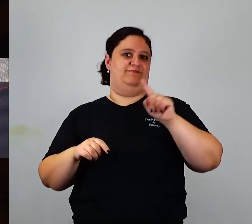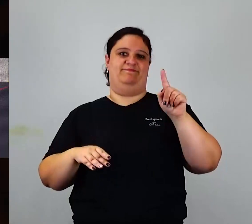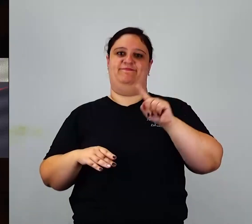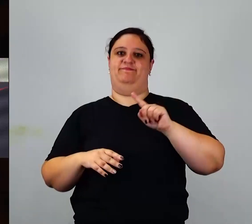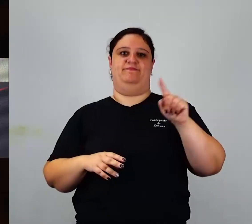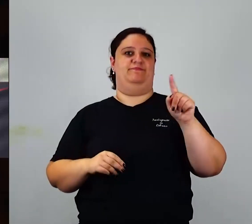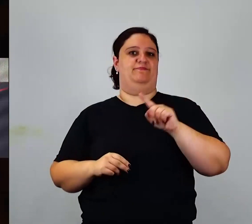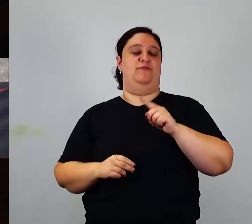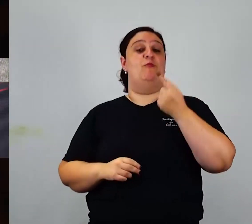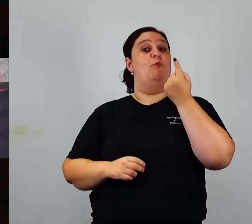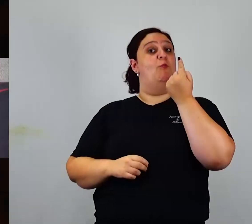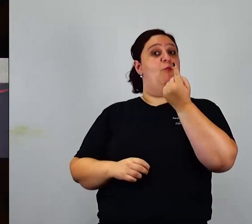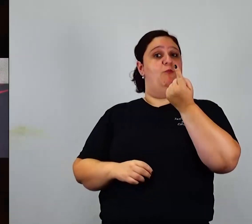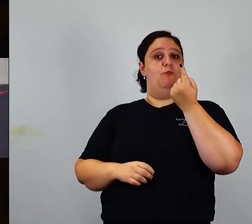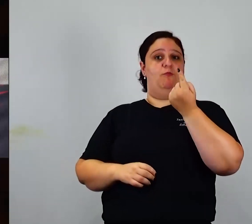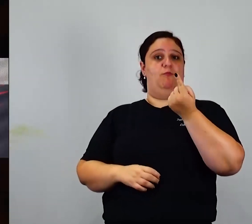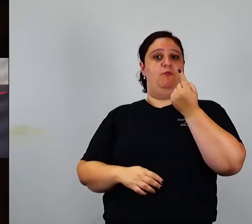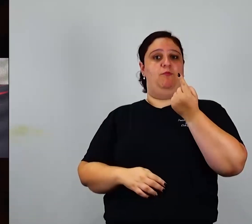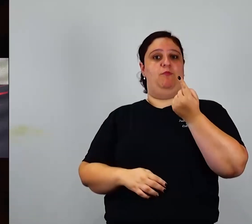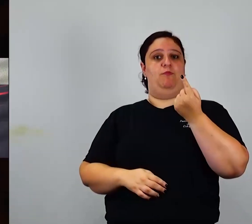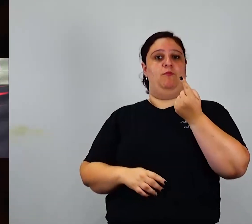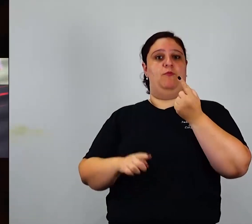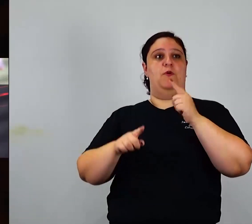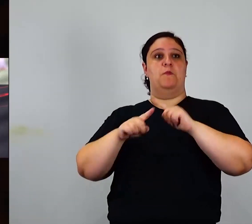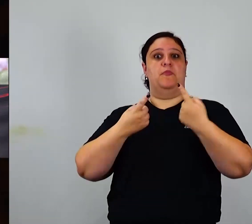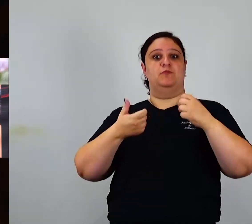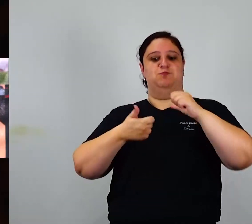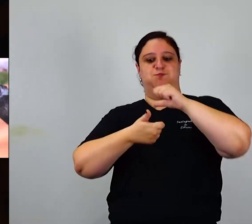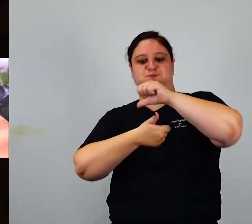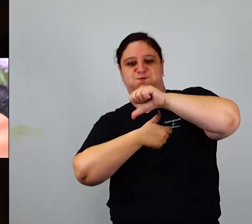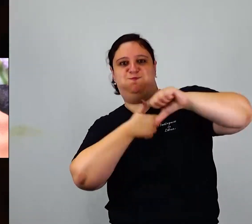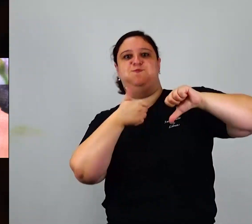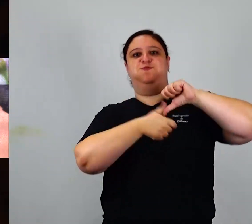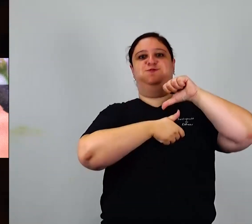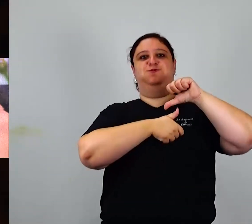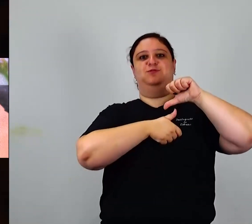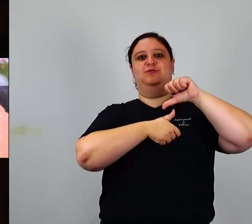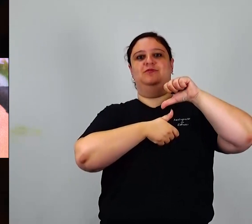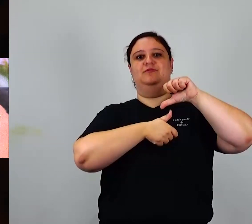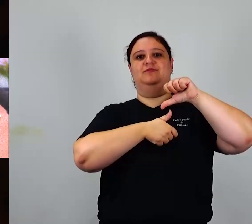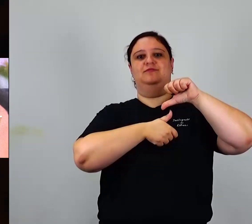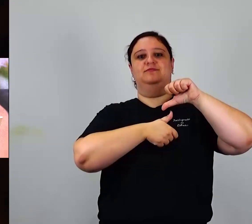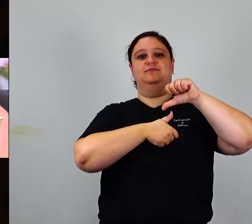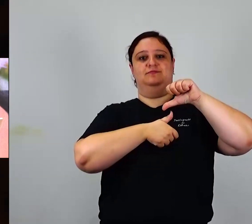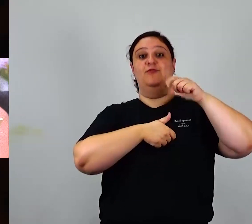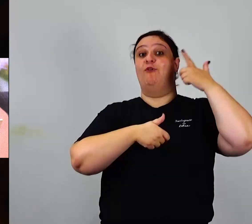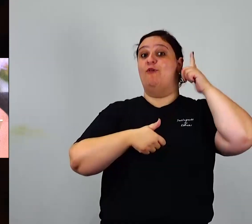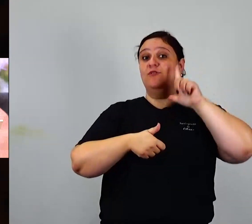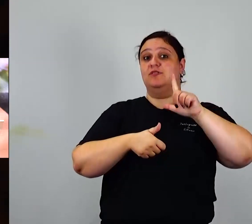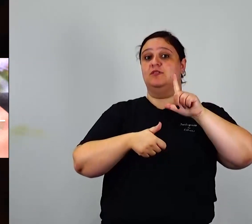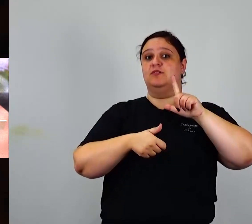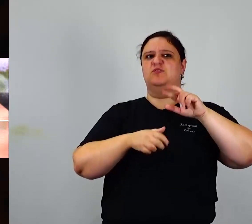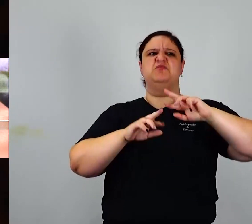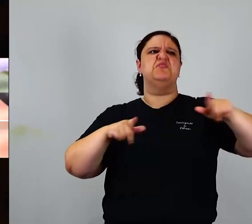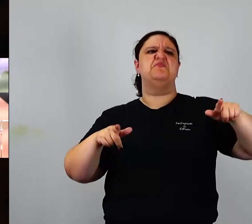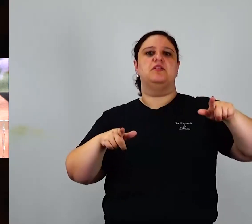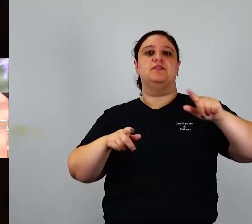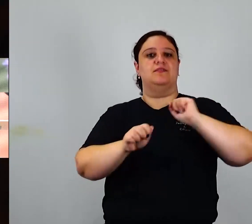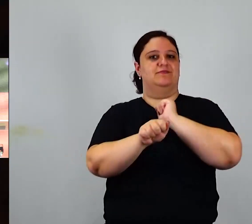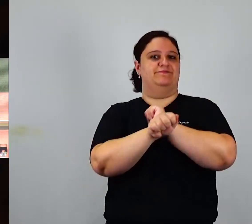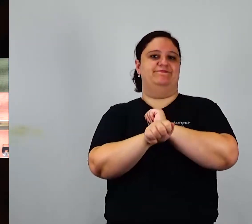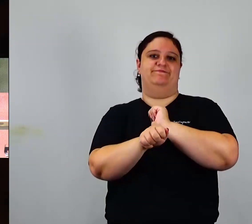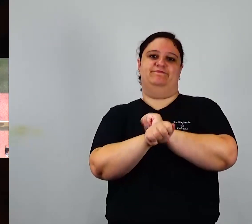São ou não? Não, é o mesmo ser. É o mesmo inseto. Qual a diferença entre um e o outro